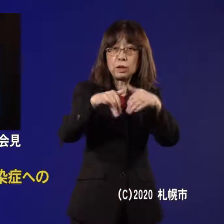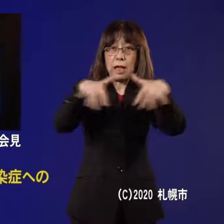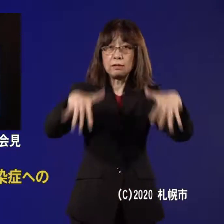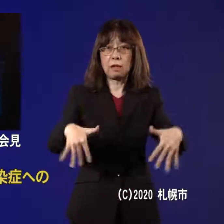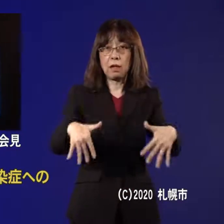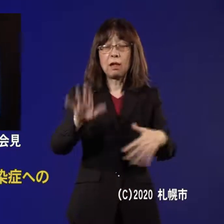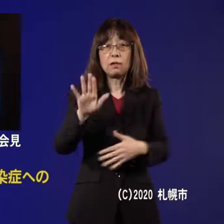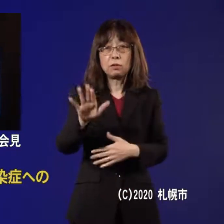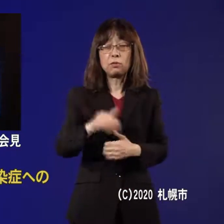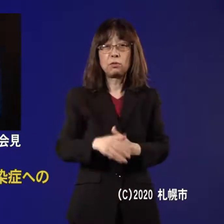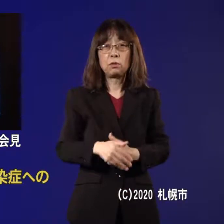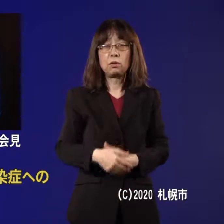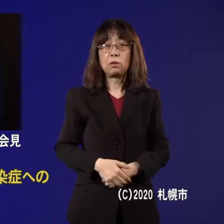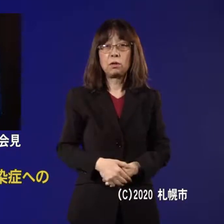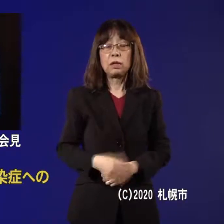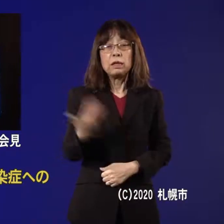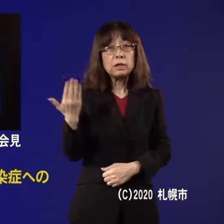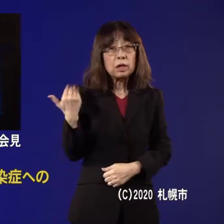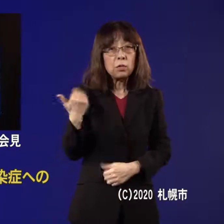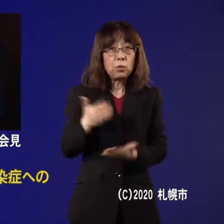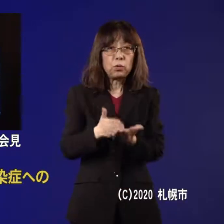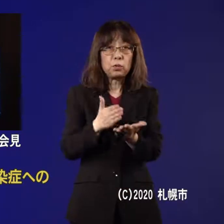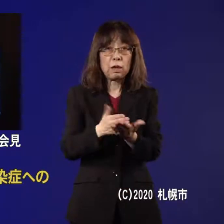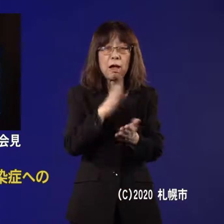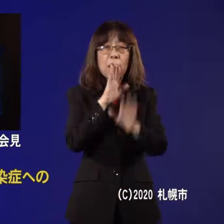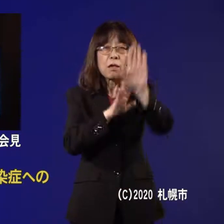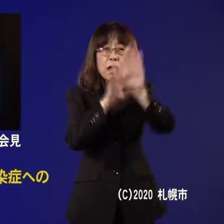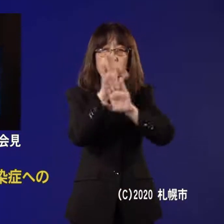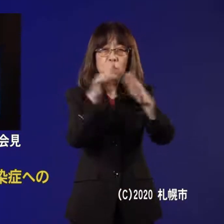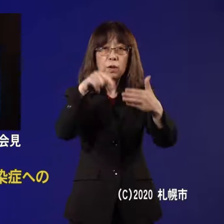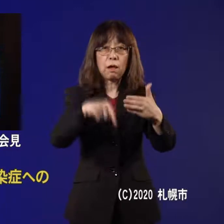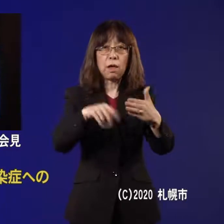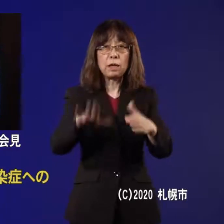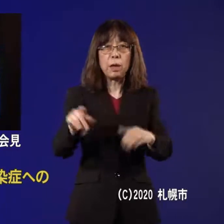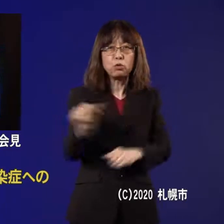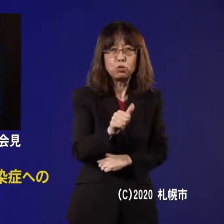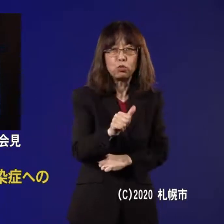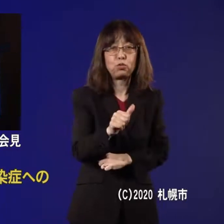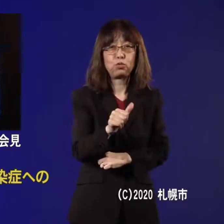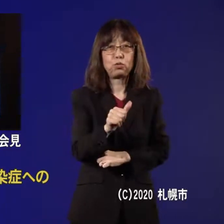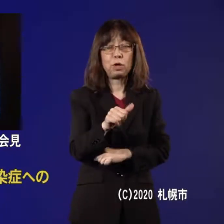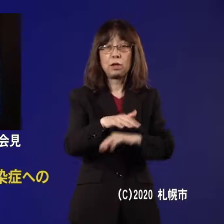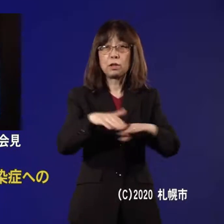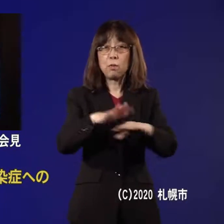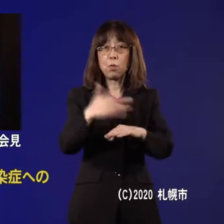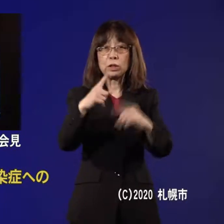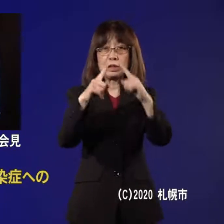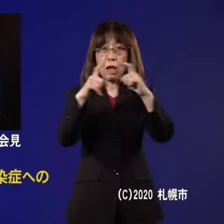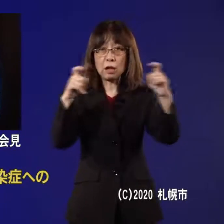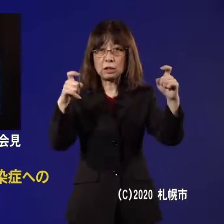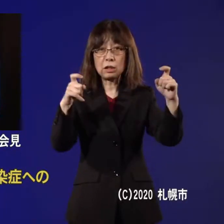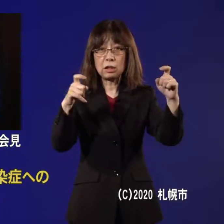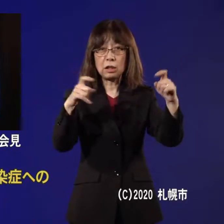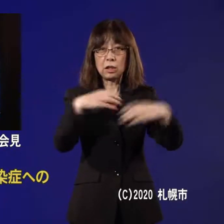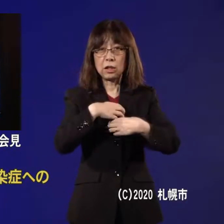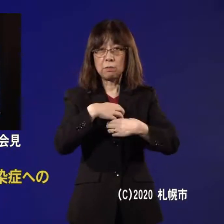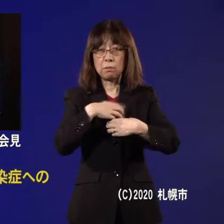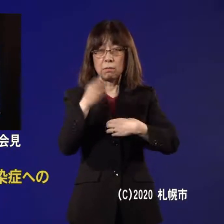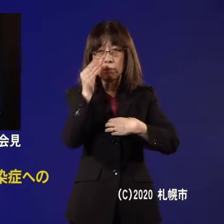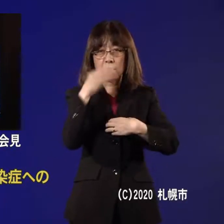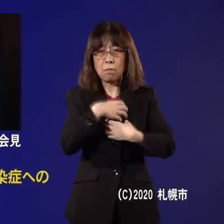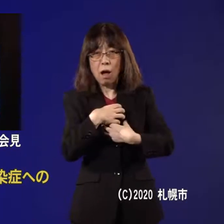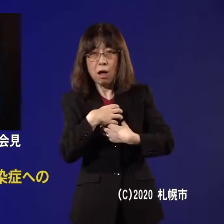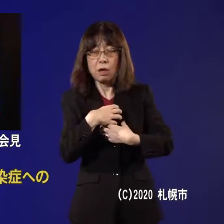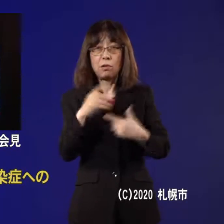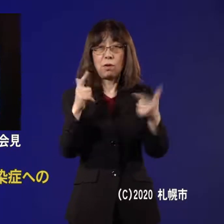。で、先ほども申しましたように、現状の中では今すぐ札幌市内においても逼迫をするという状況